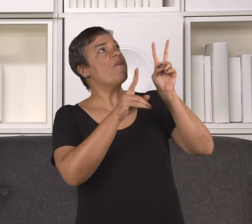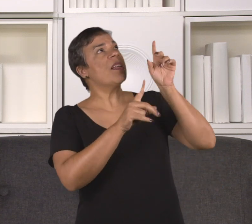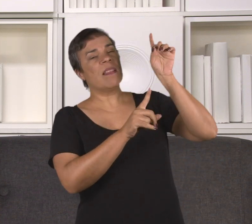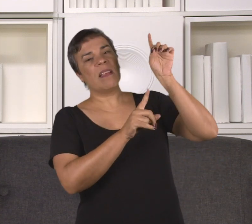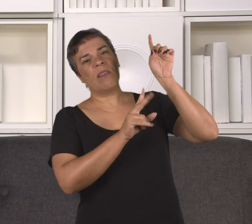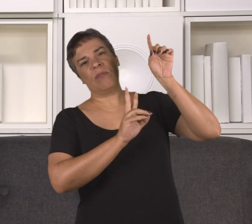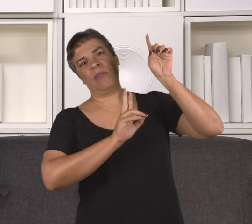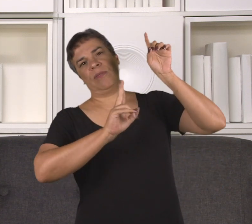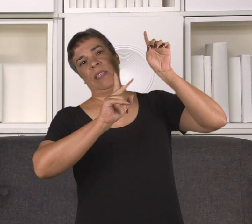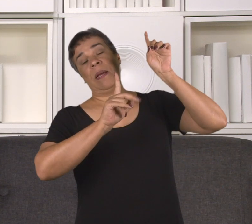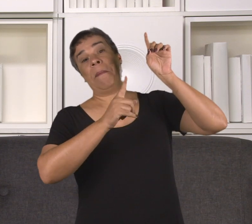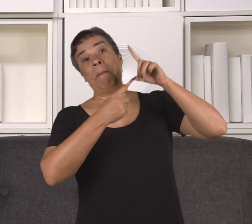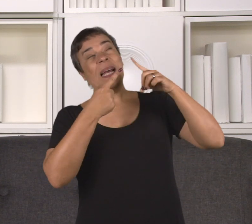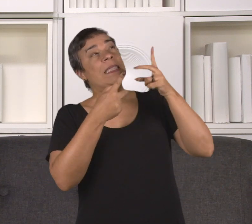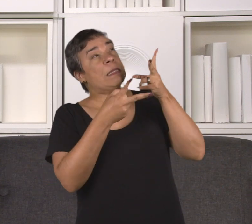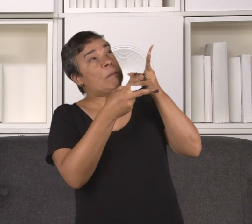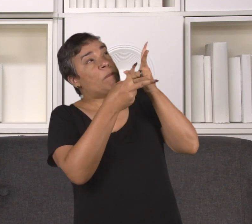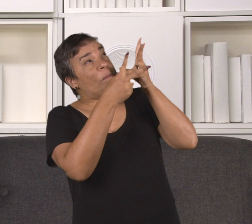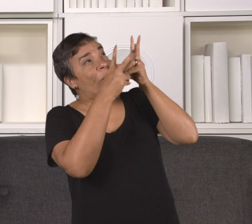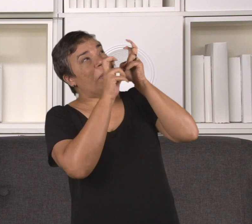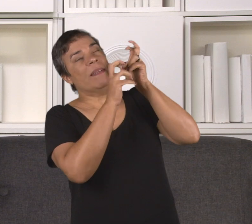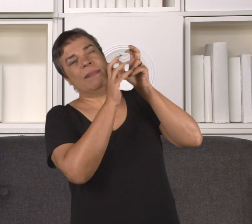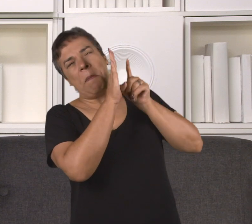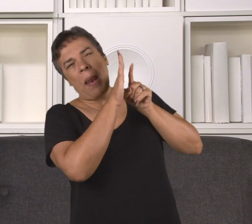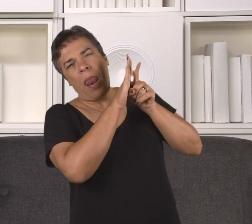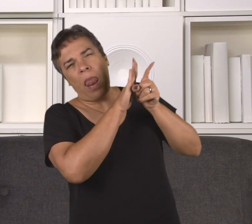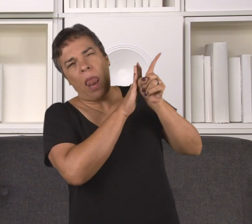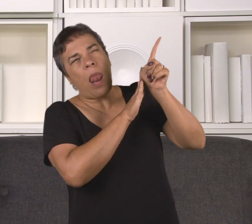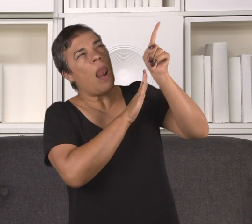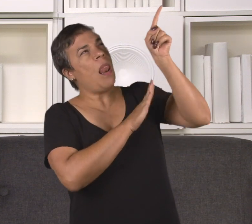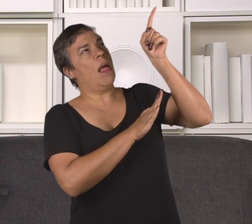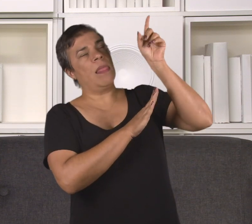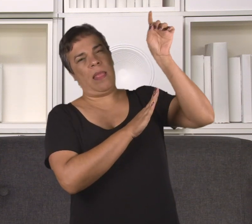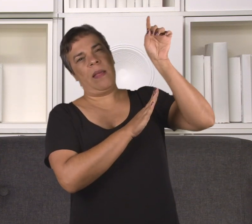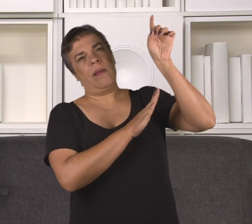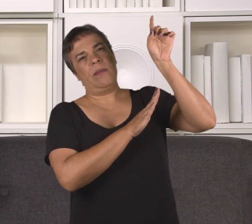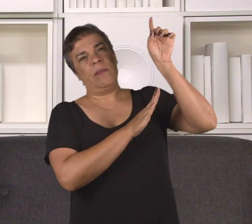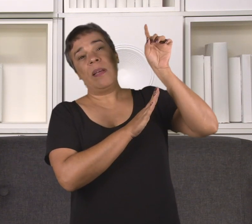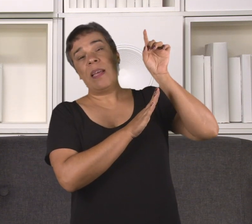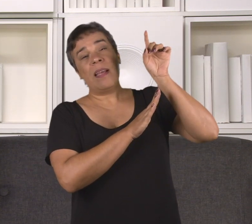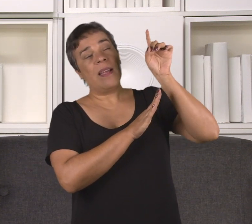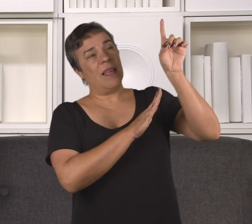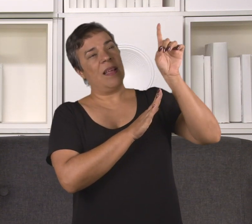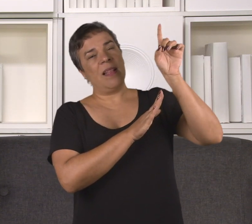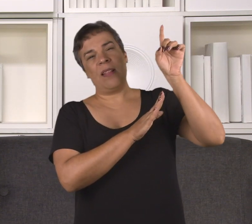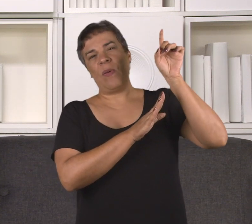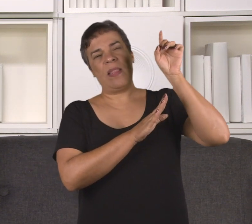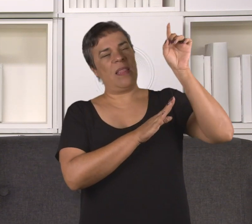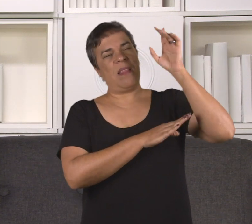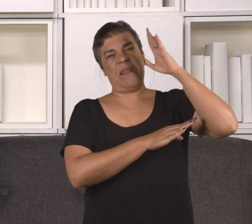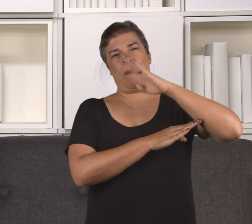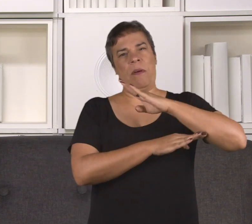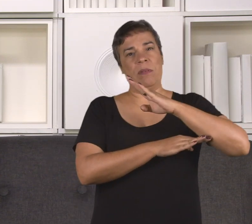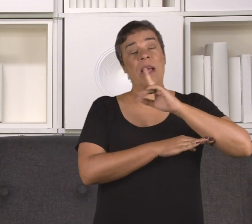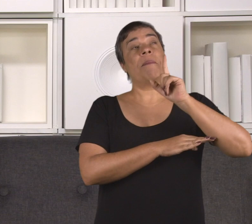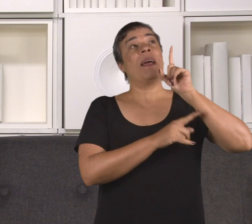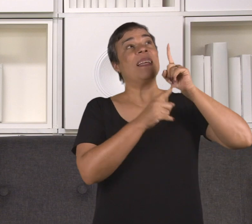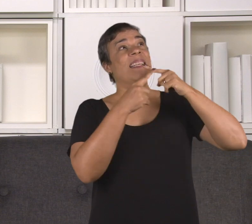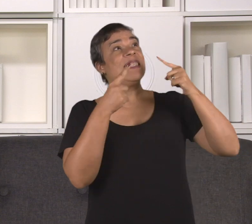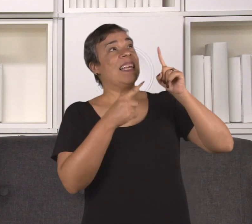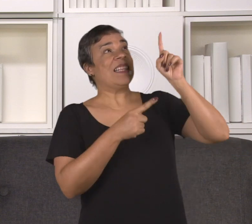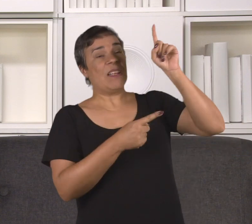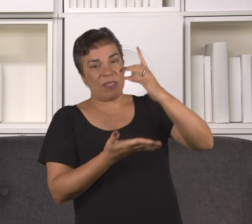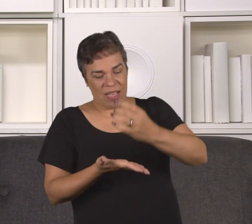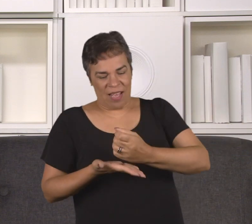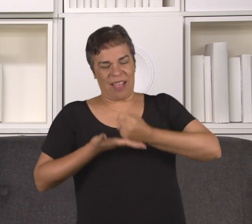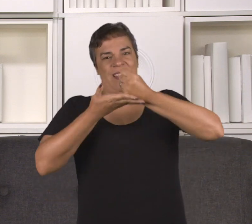maneira diferente, mas enxergá-lo de maneira diferente. O Deus que não é o Deus da maldição, o Deus que é o Deus da